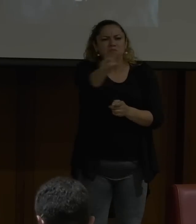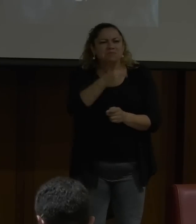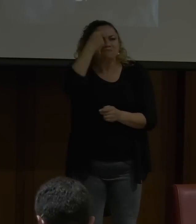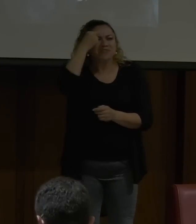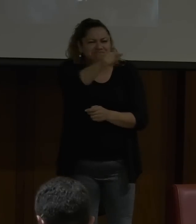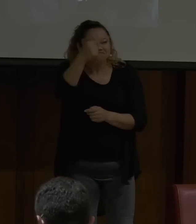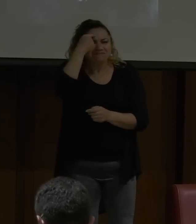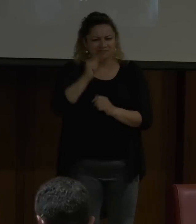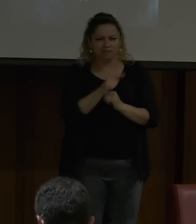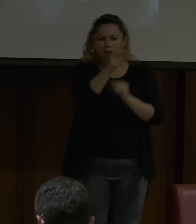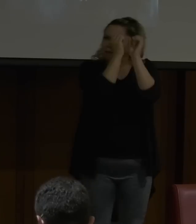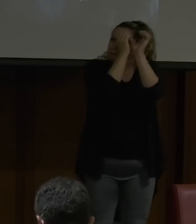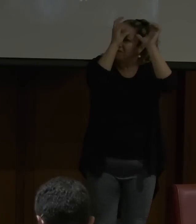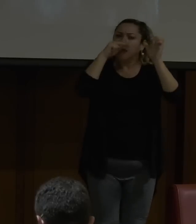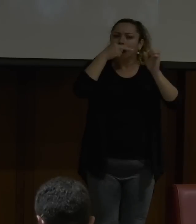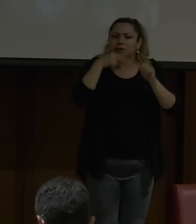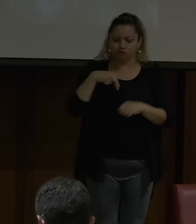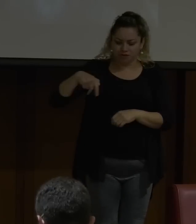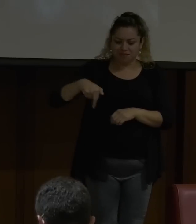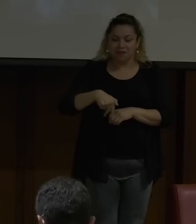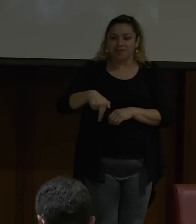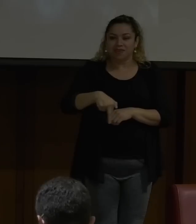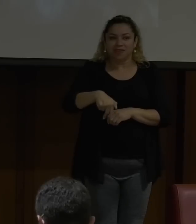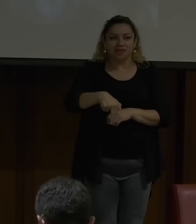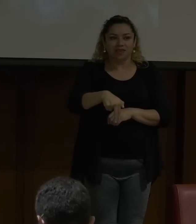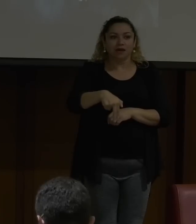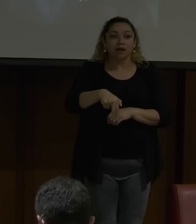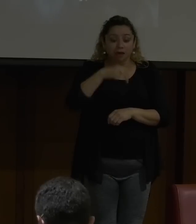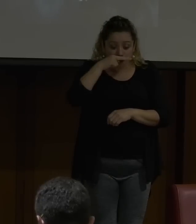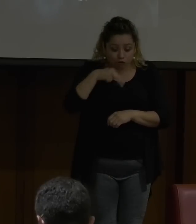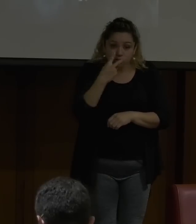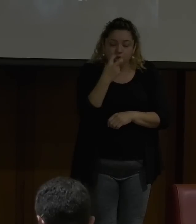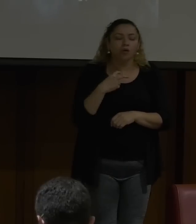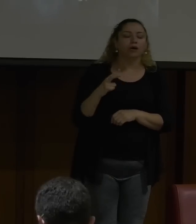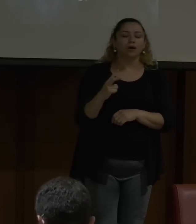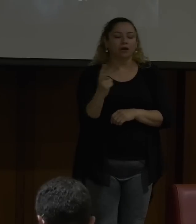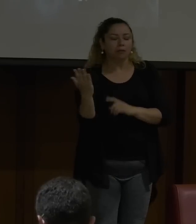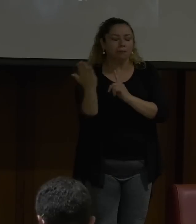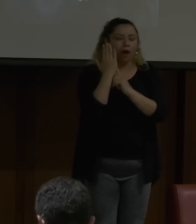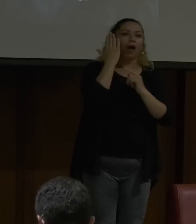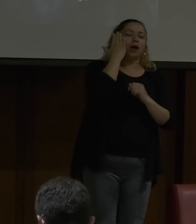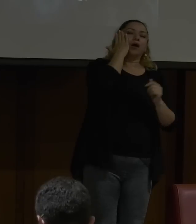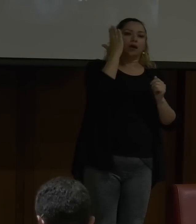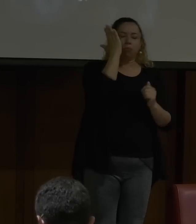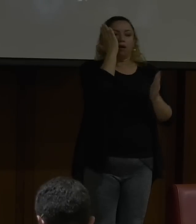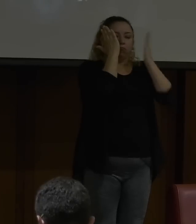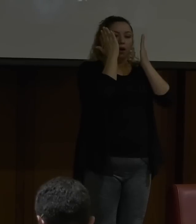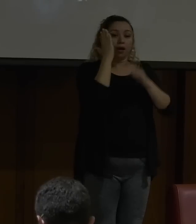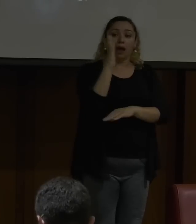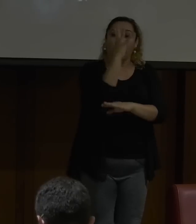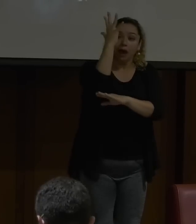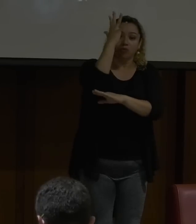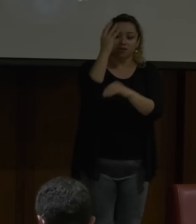niño corriendo solo, dándose de golpes con los cardones, llenándose de espina con los golpes de los cardones,